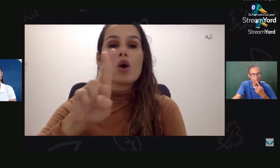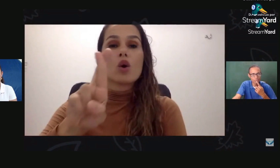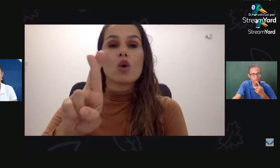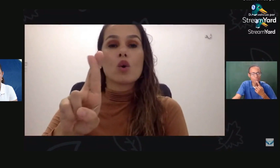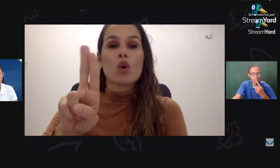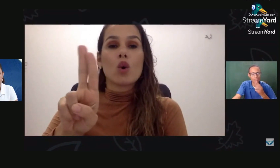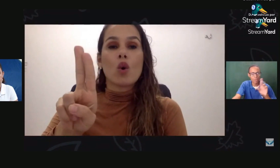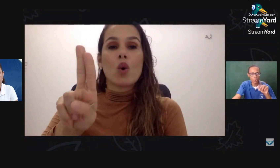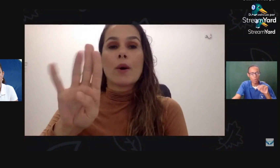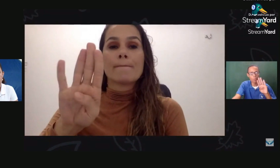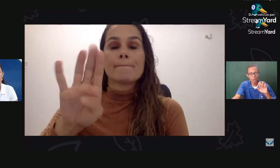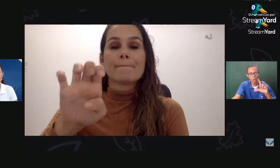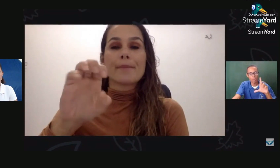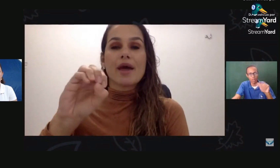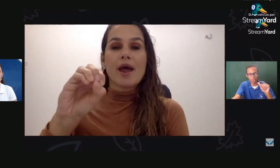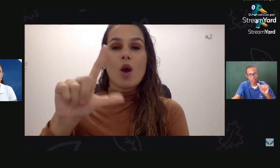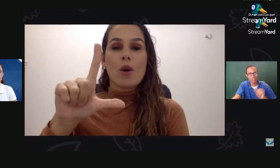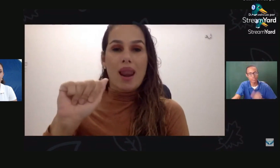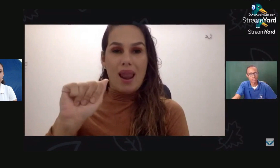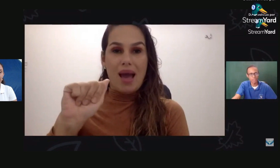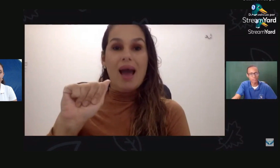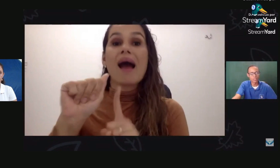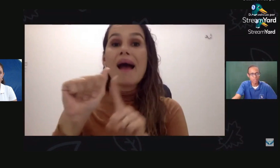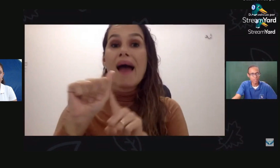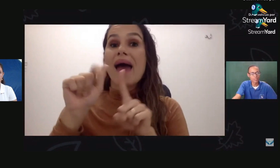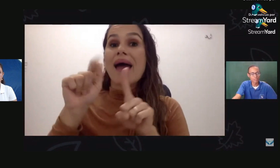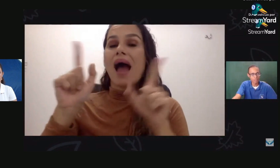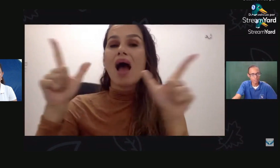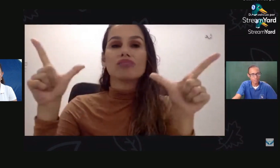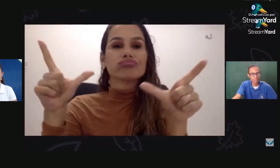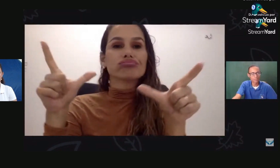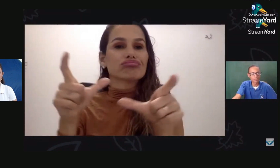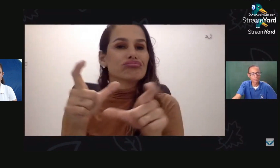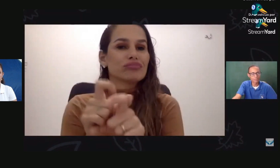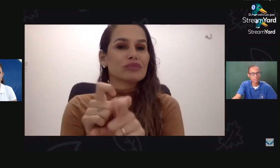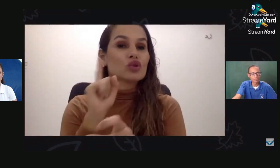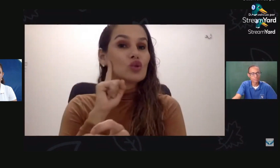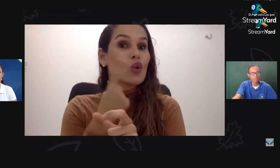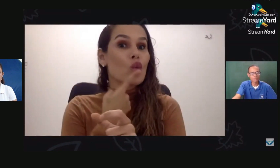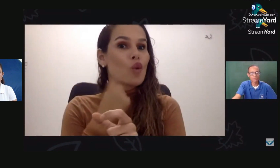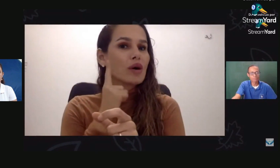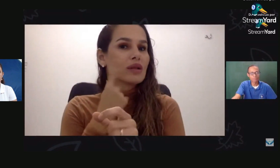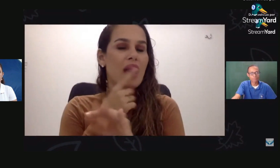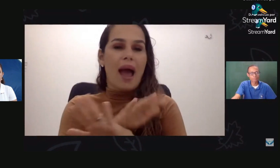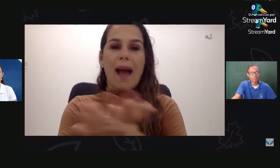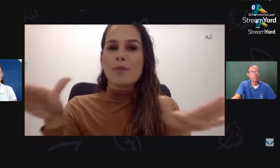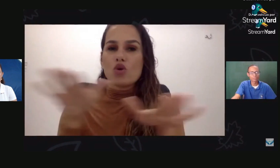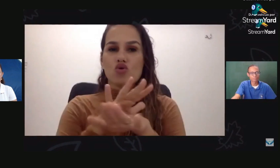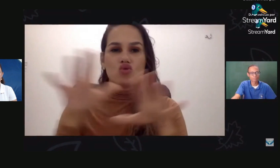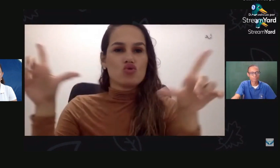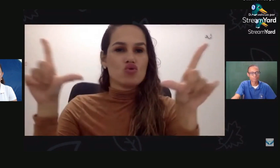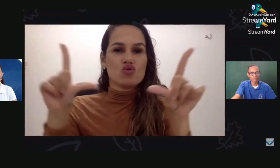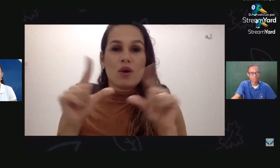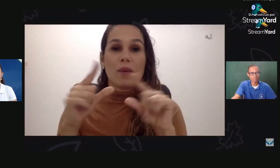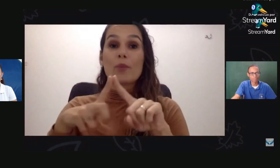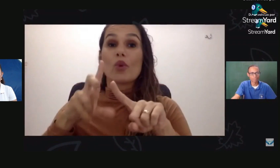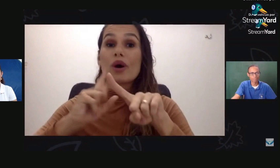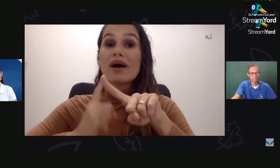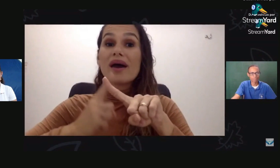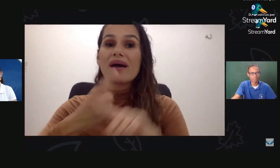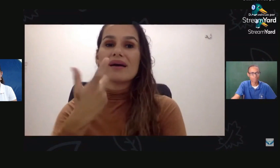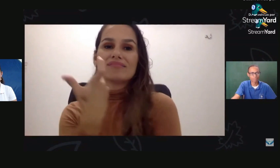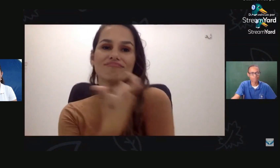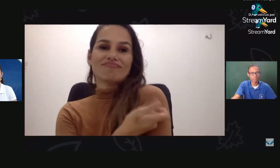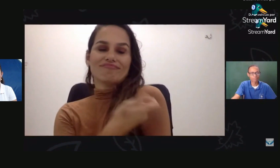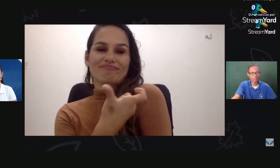né? Eu tive rubéola, né? O motivo da minha surdez. E a gente percebe que